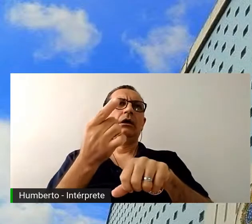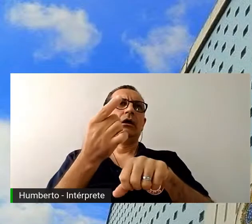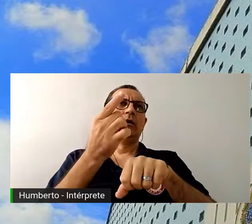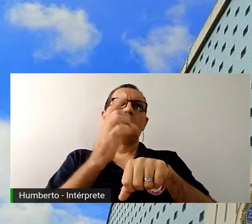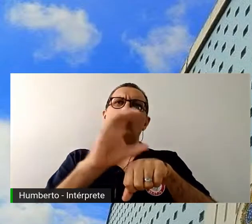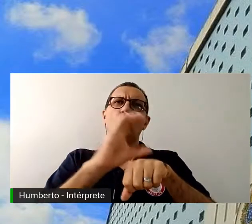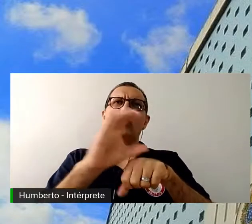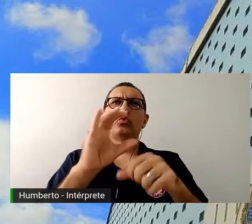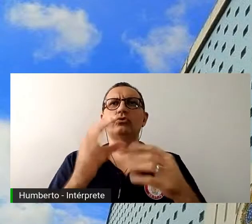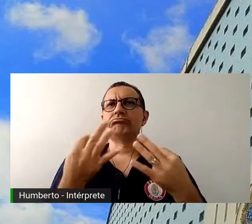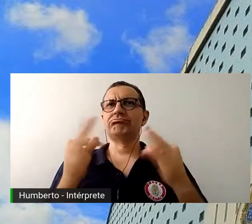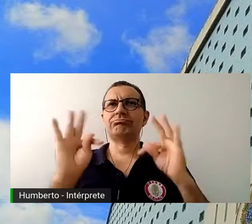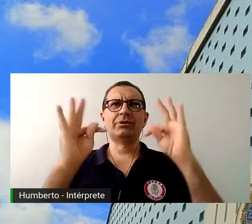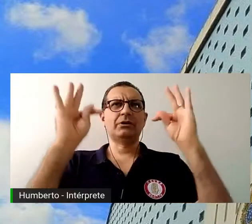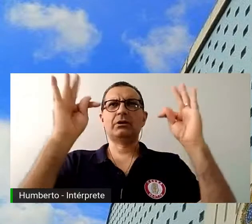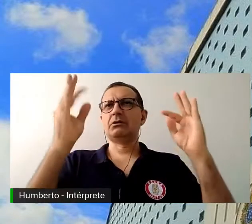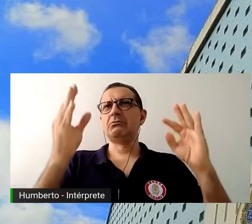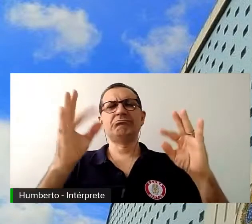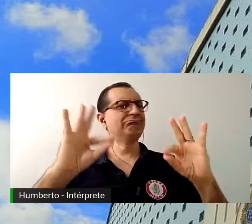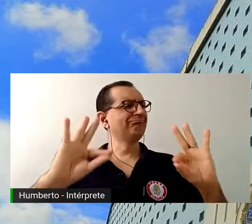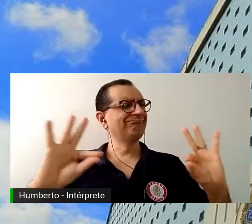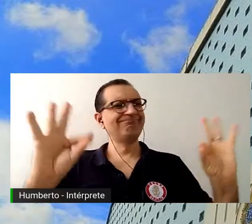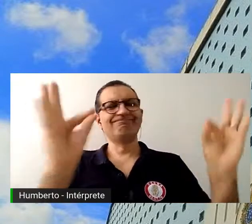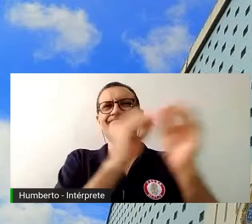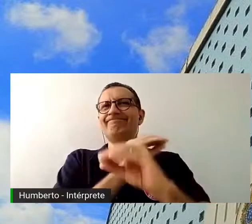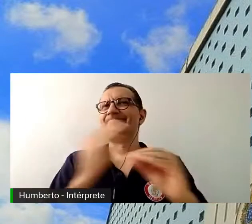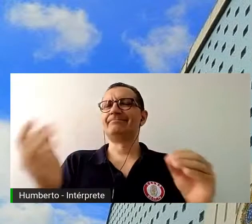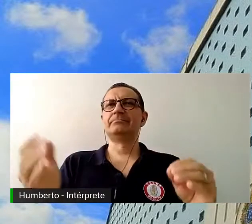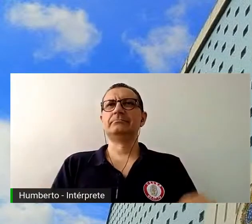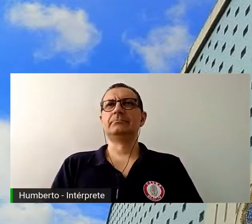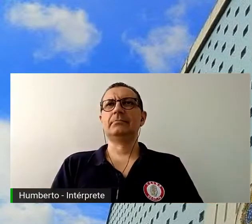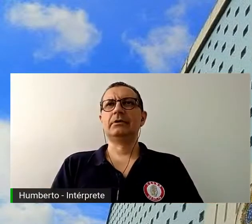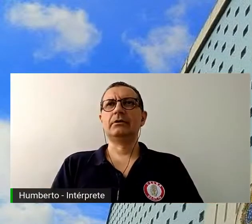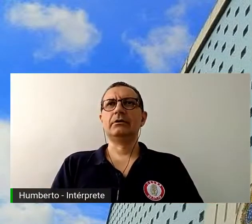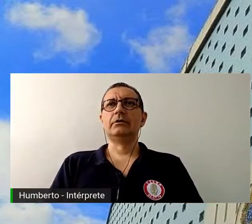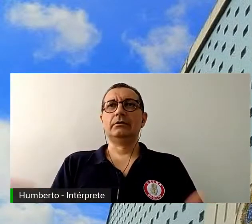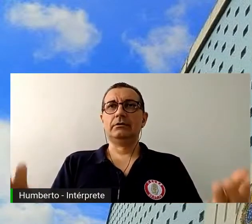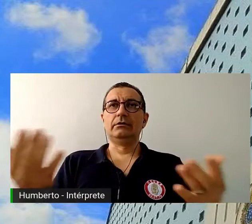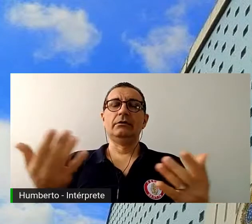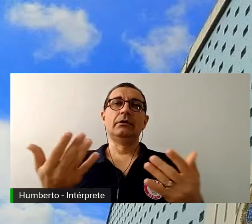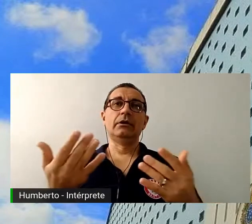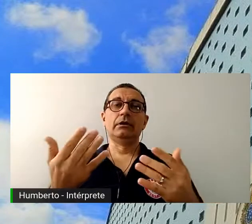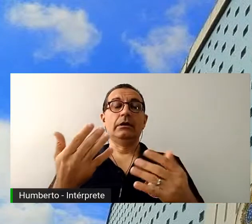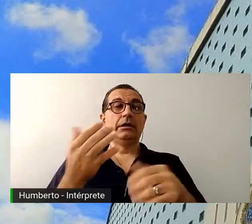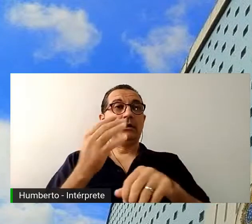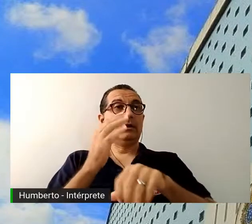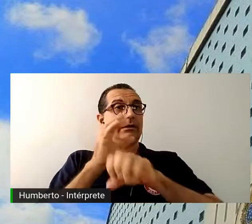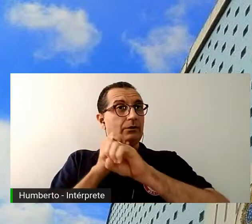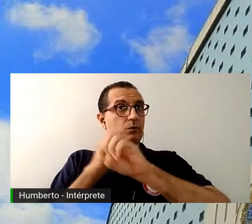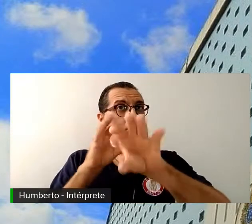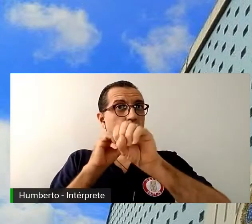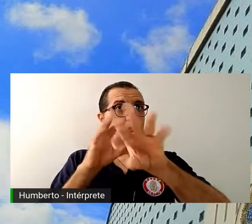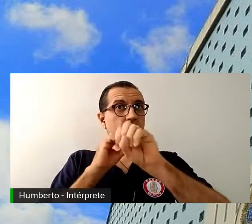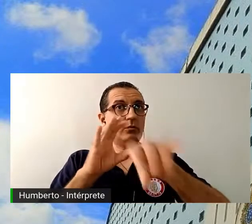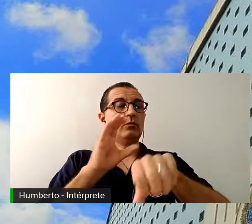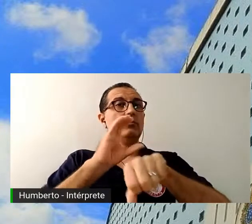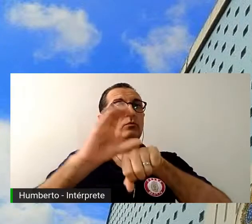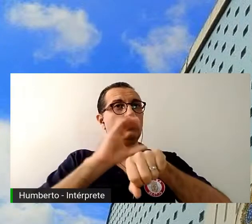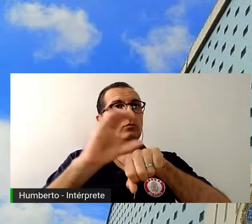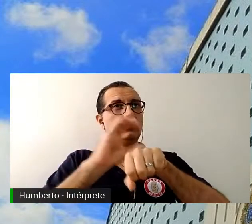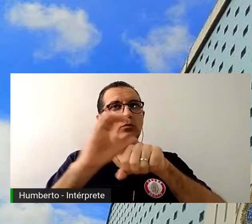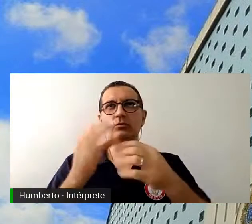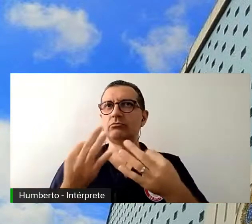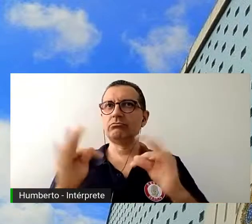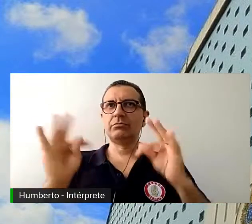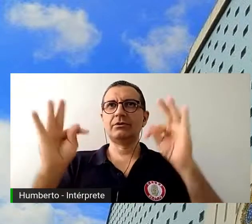dimensão corporal, física, e a dimensão mesmo da educação tecnológica, no sentido do trabalho, né, da profissionalização